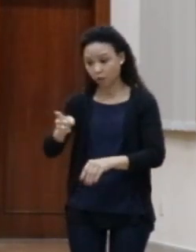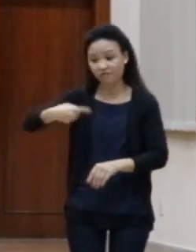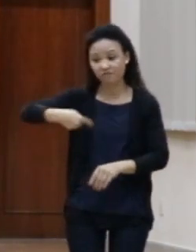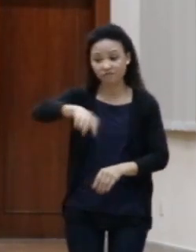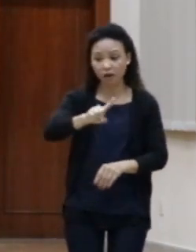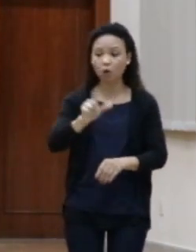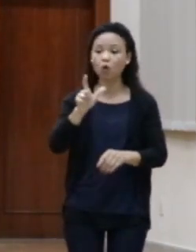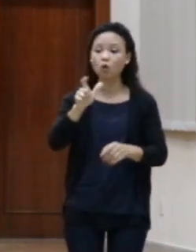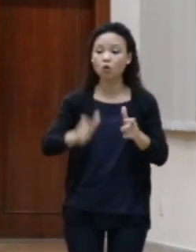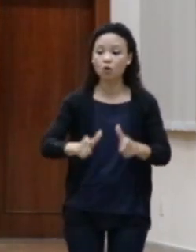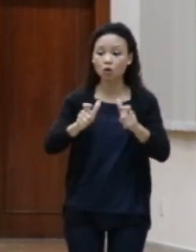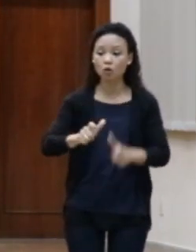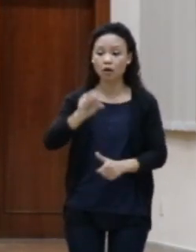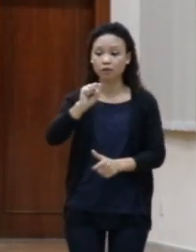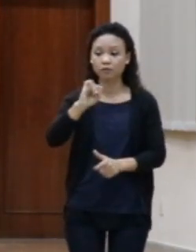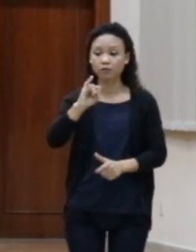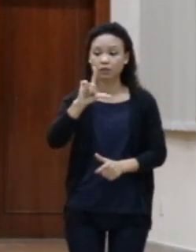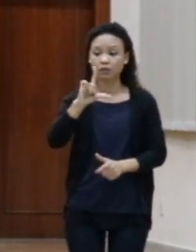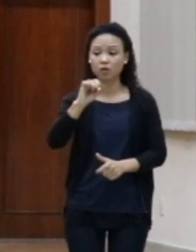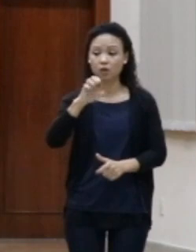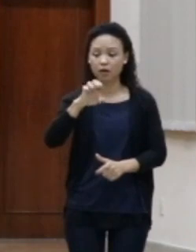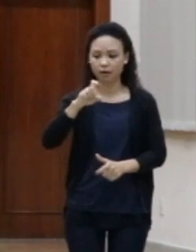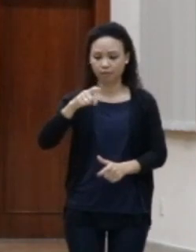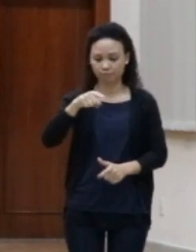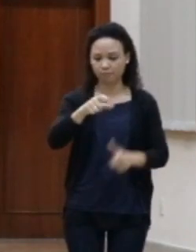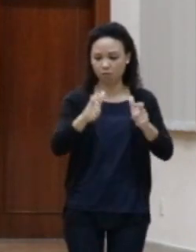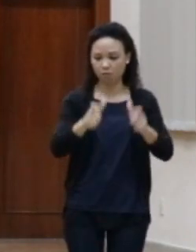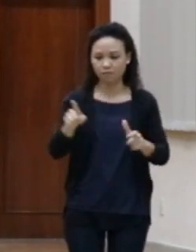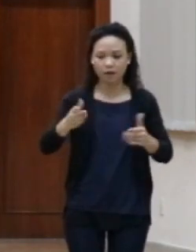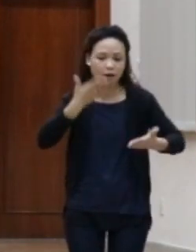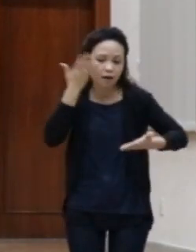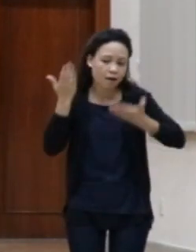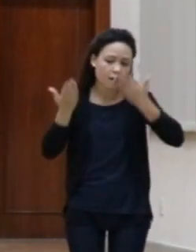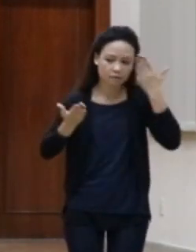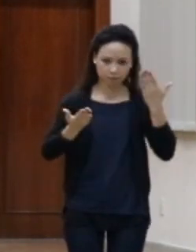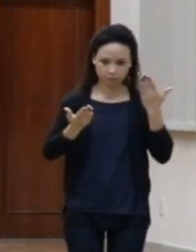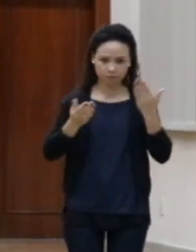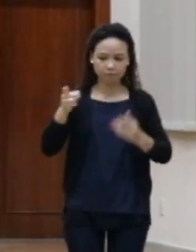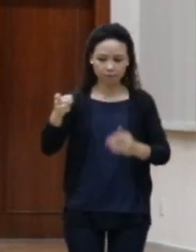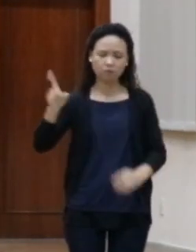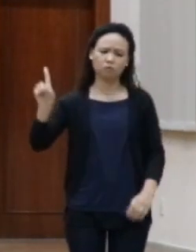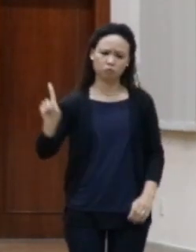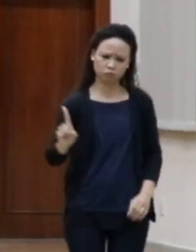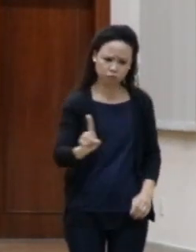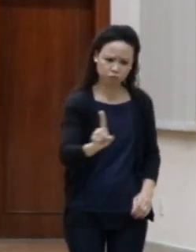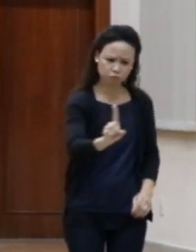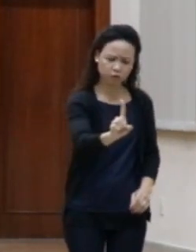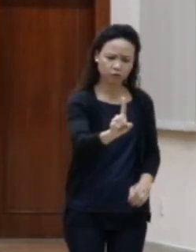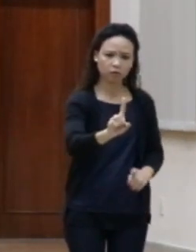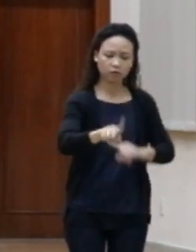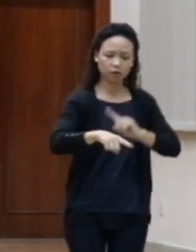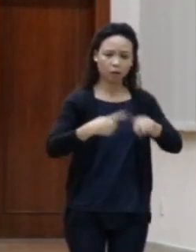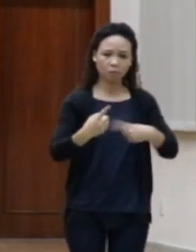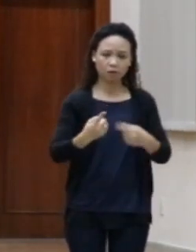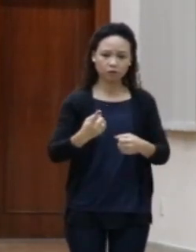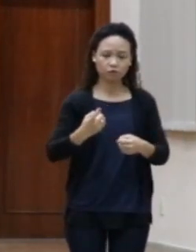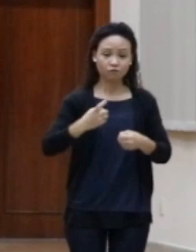homem foi, lavou-se e voltou vendo. Qual o